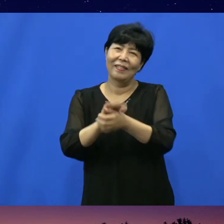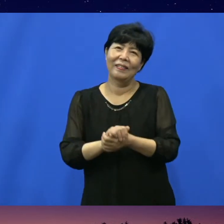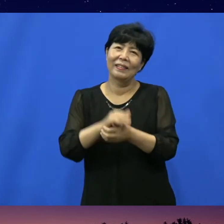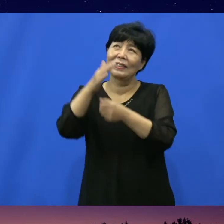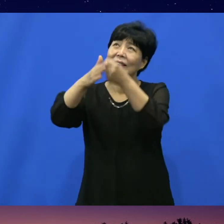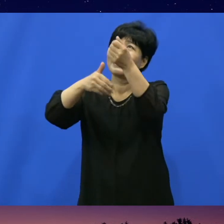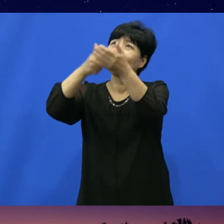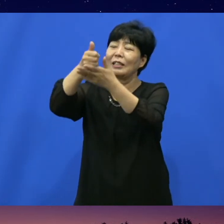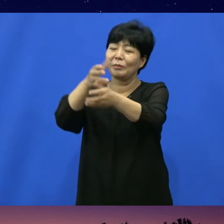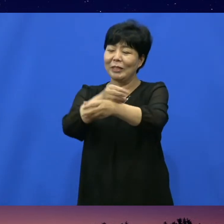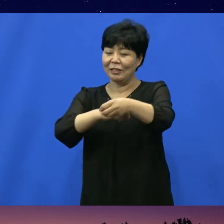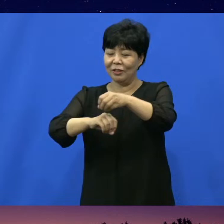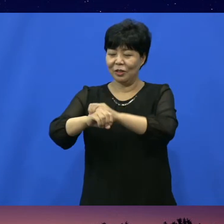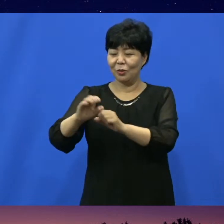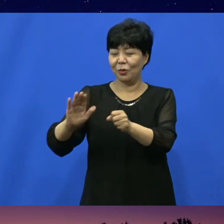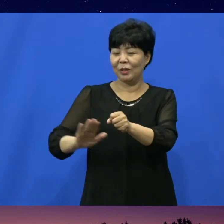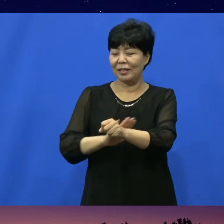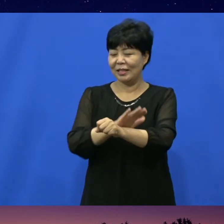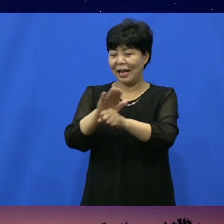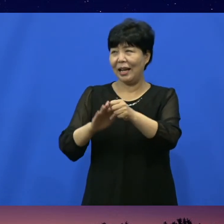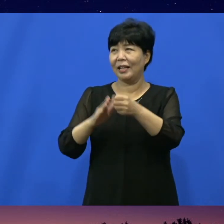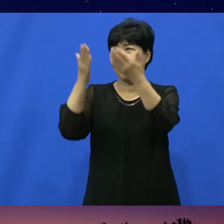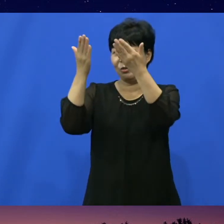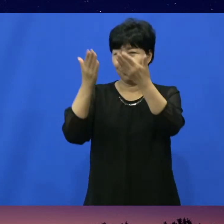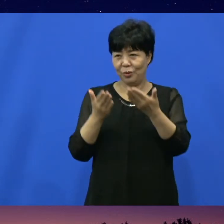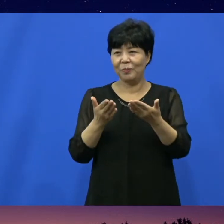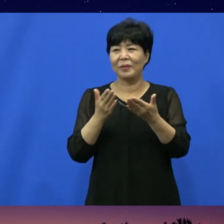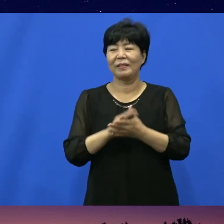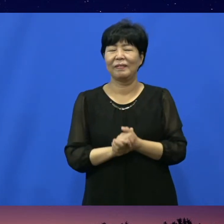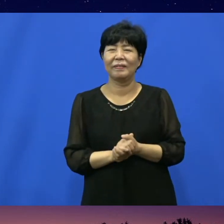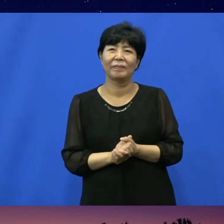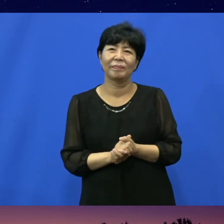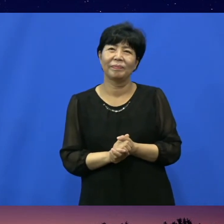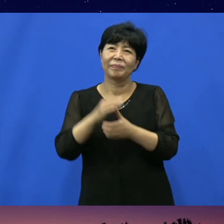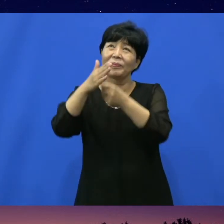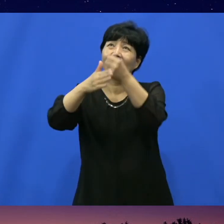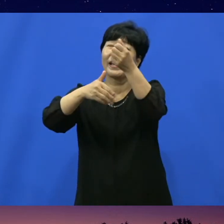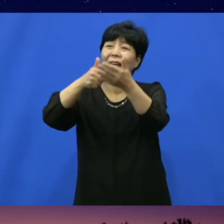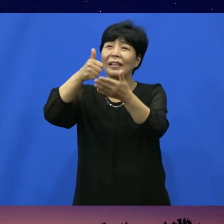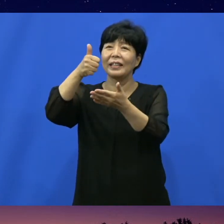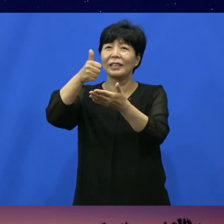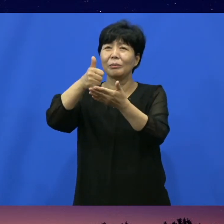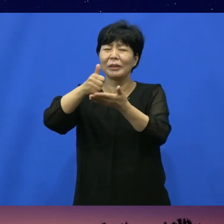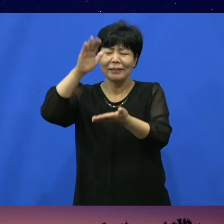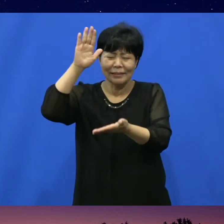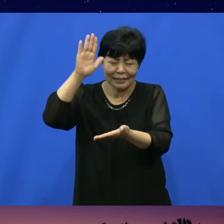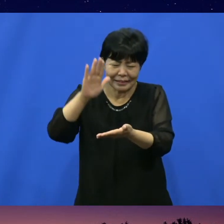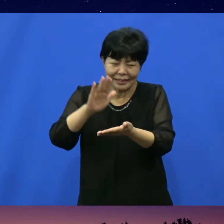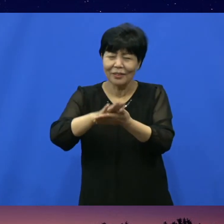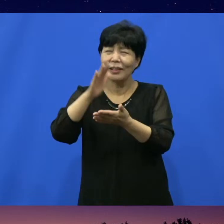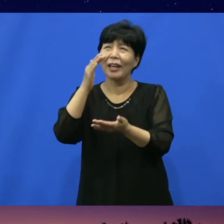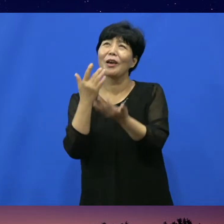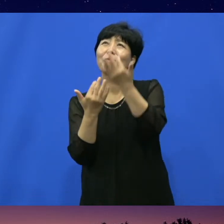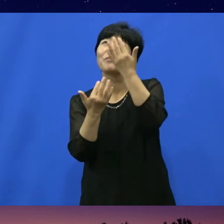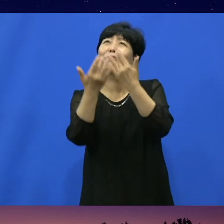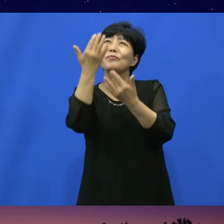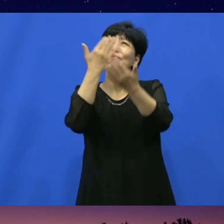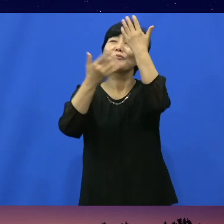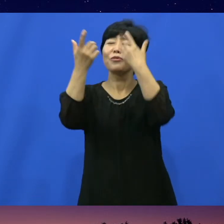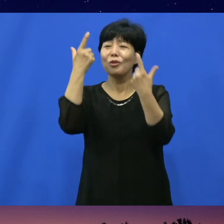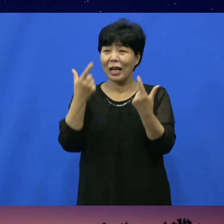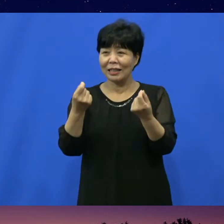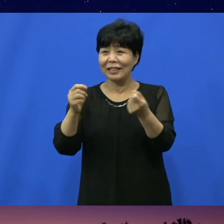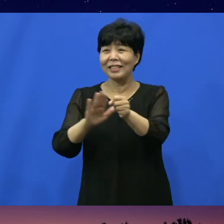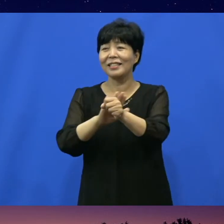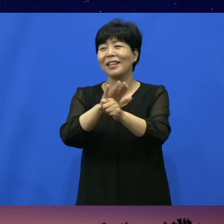하나님은 적극적으로 우리를 사랑하세요. 소극적으로 사랑하지 않아요. 하나님은 맹렬하게 불같이 우리에게 달려오셔서 우리에게